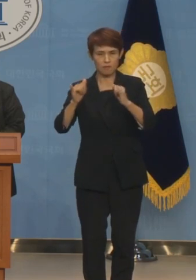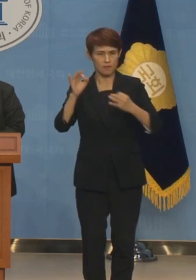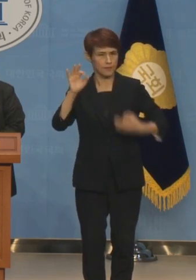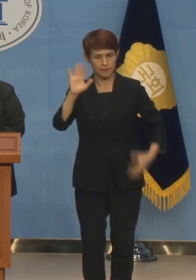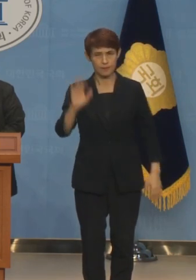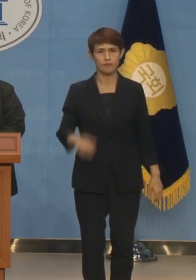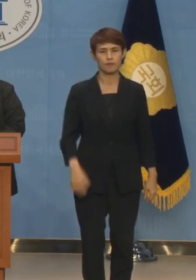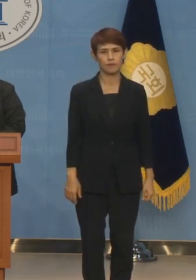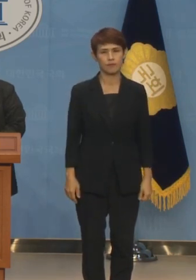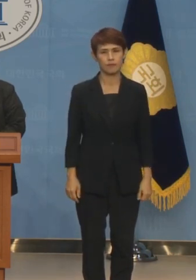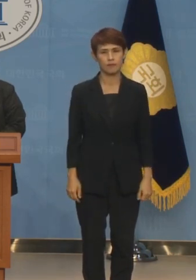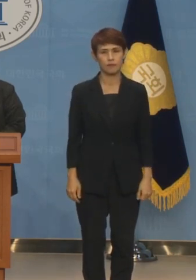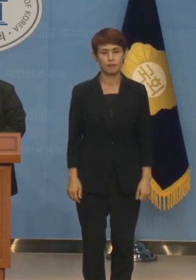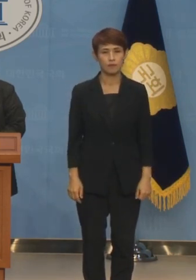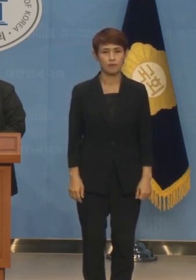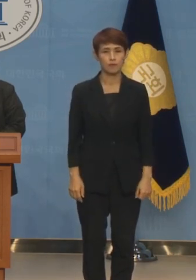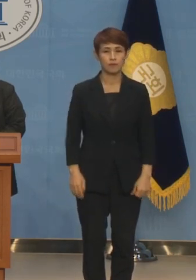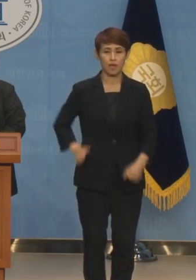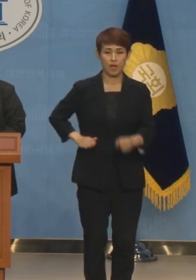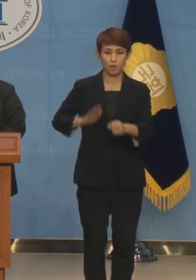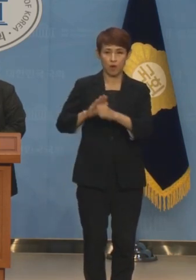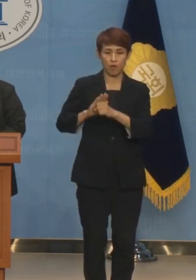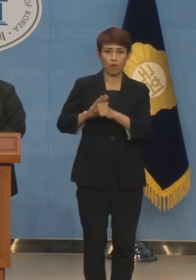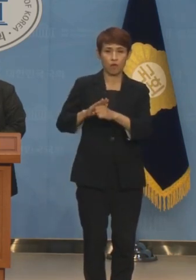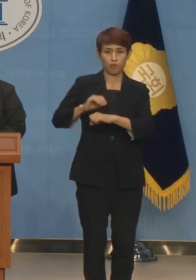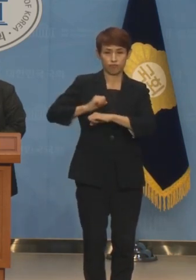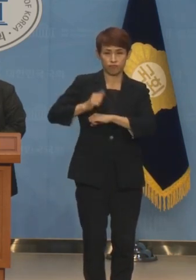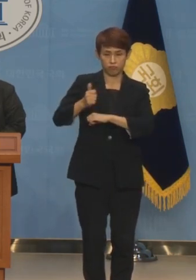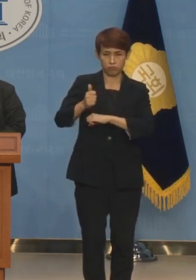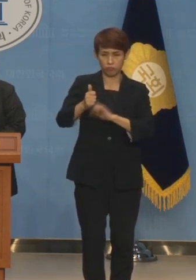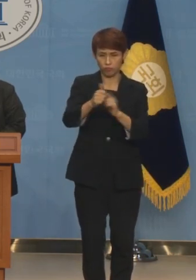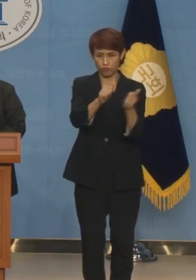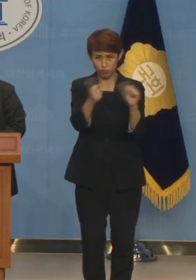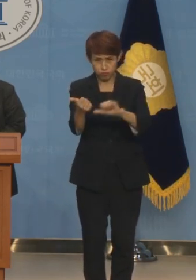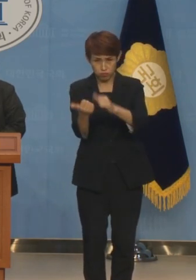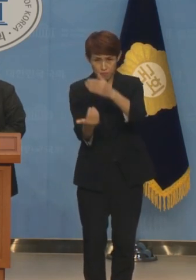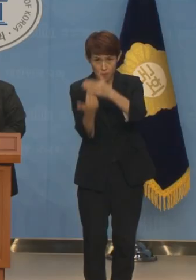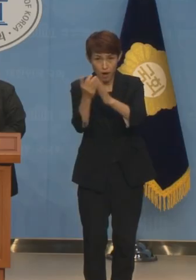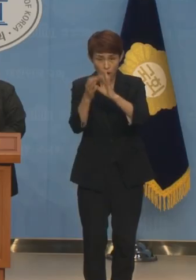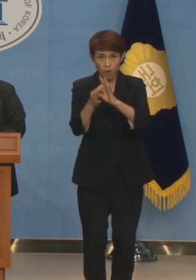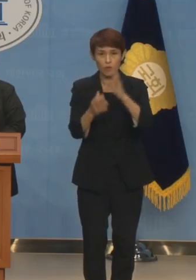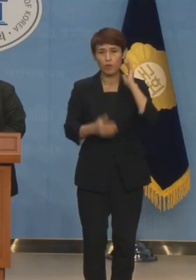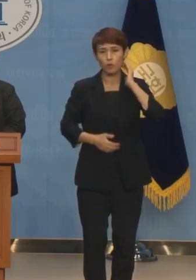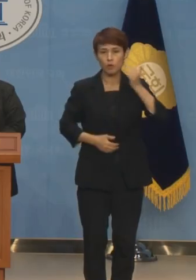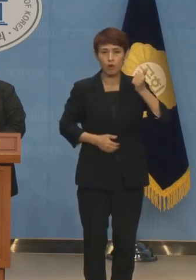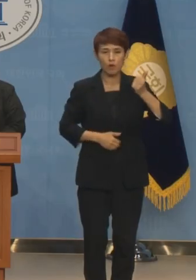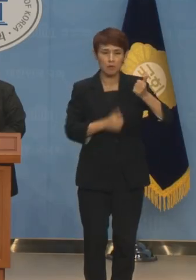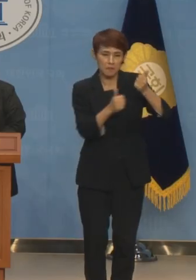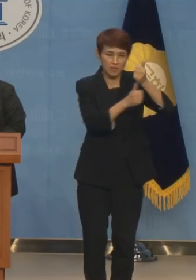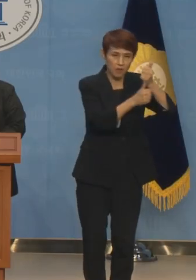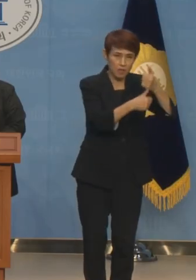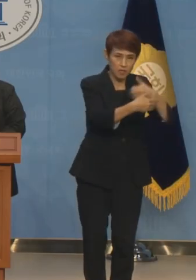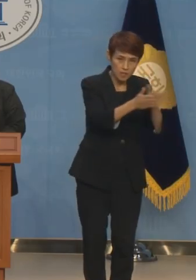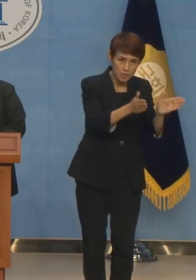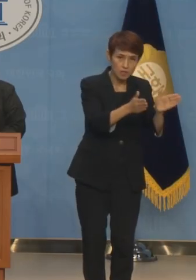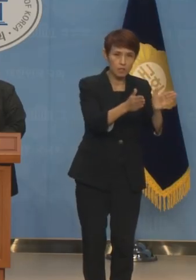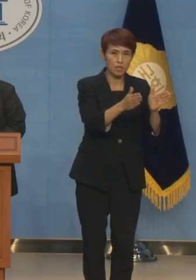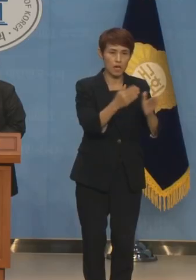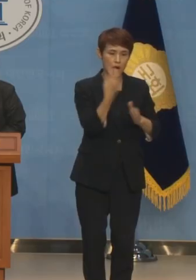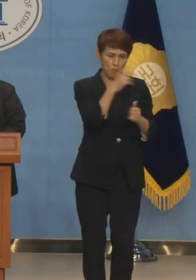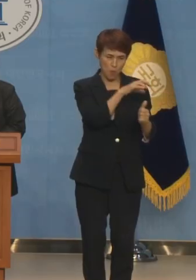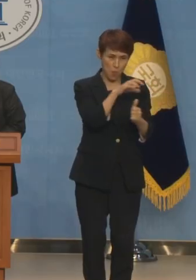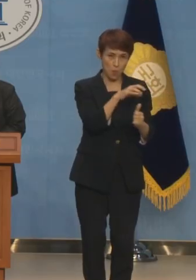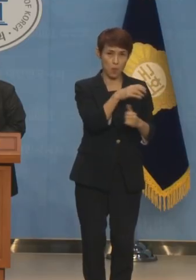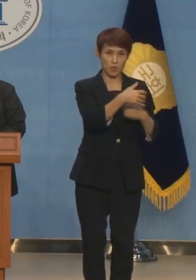것입니다. 해병대 최상병 사망 사고와 관련하여 대통령 비서실, 대통령 국가안보실,